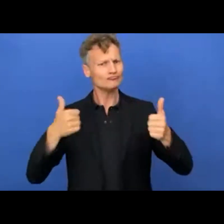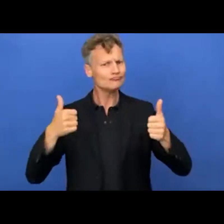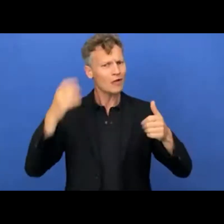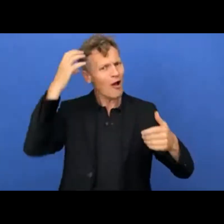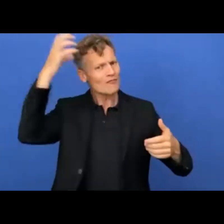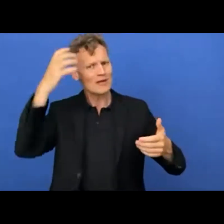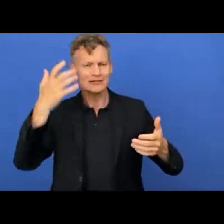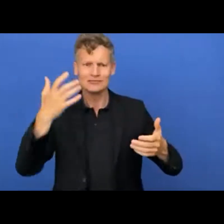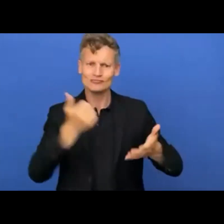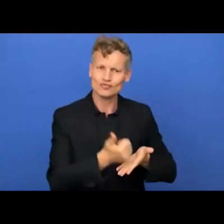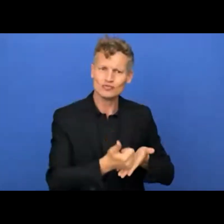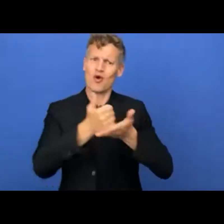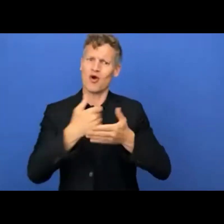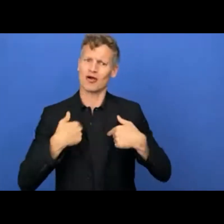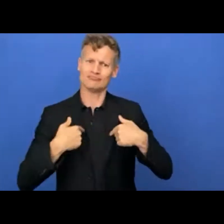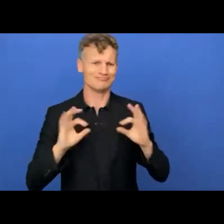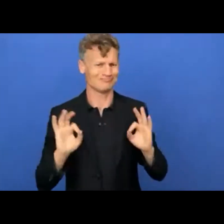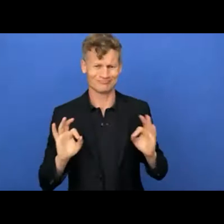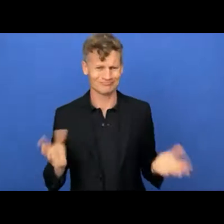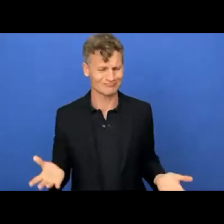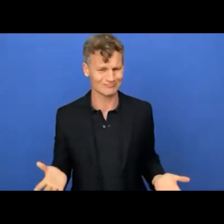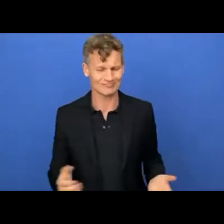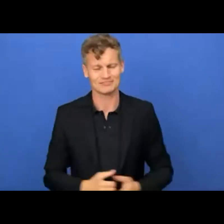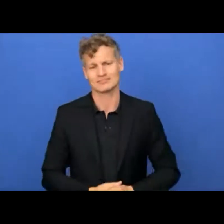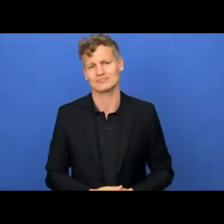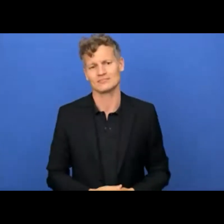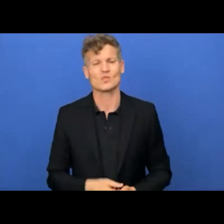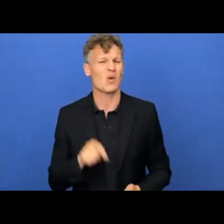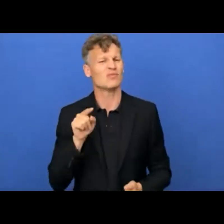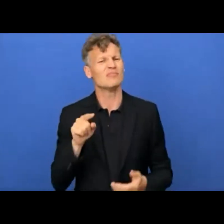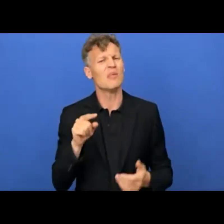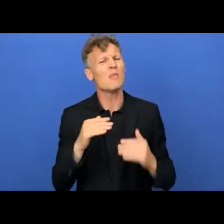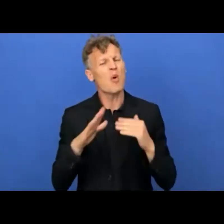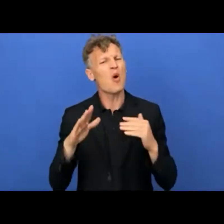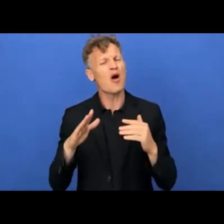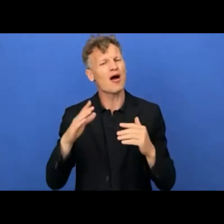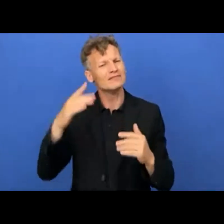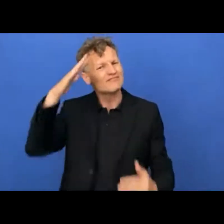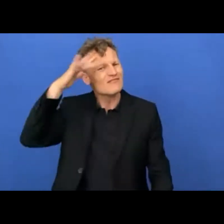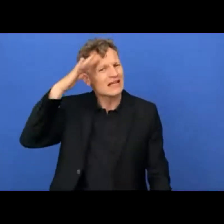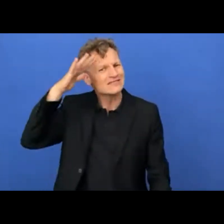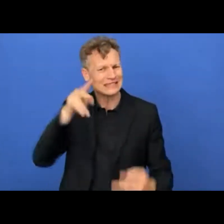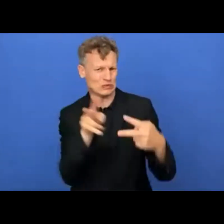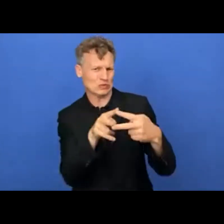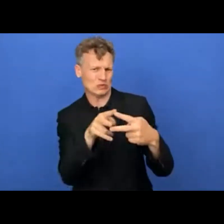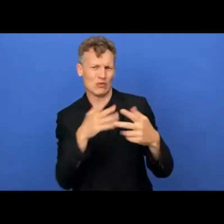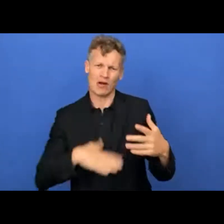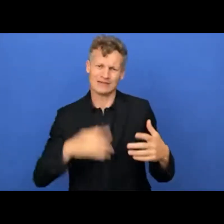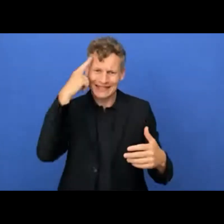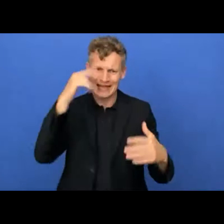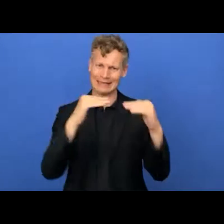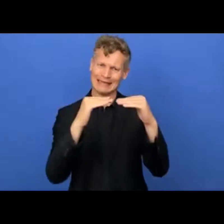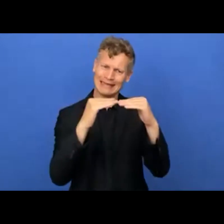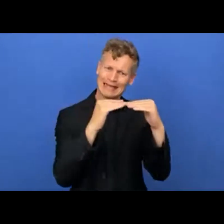L'inclusion, l'équité, la non-discrimination doivent constituer les principes qui doivent nous